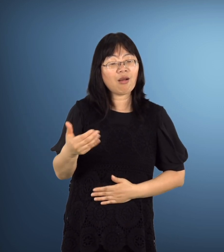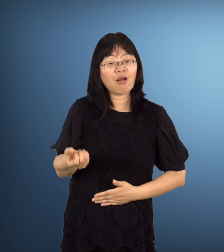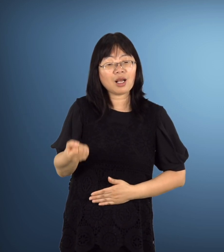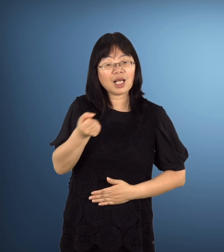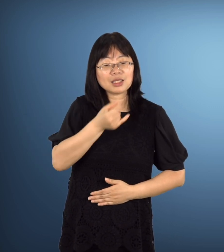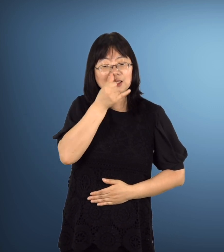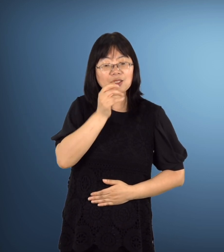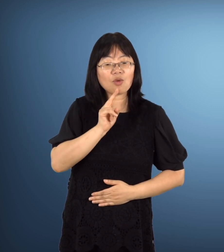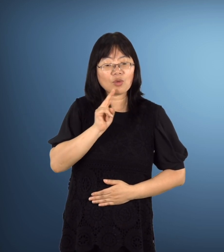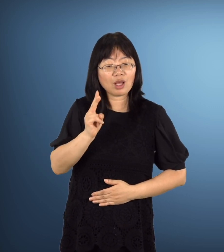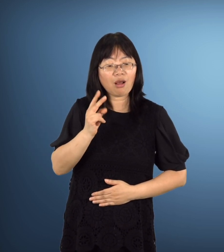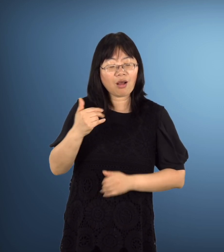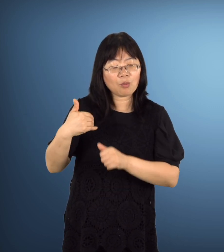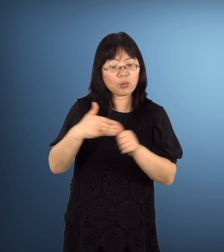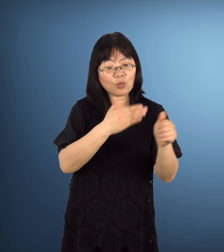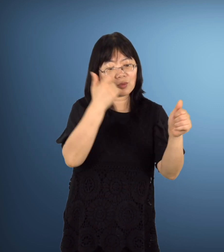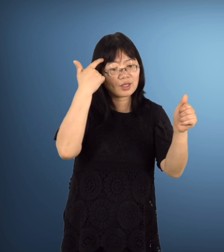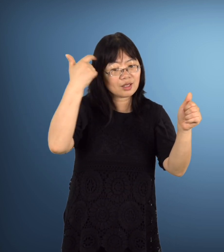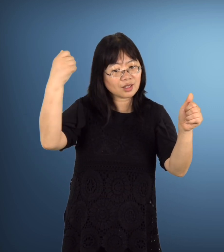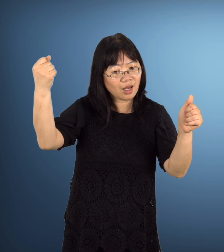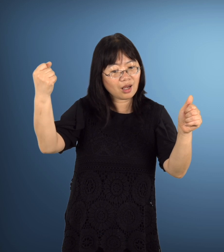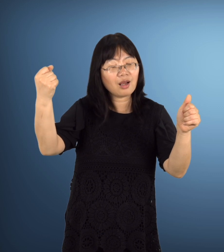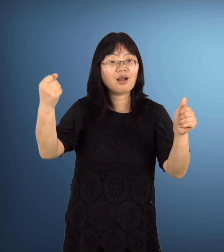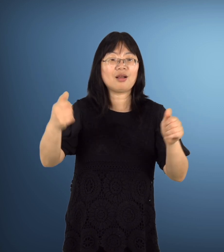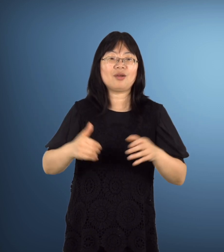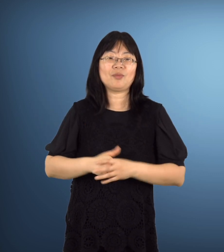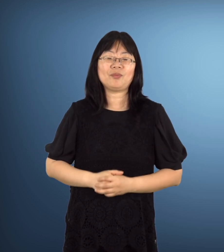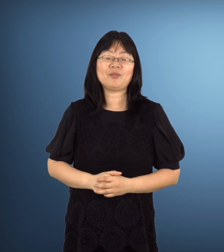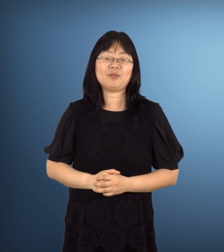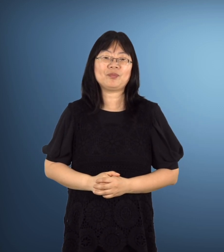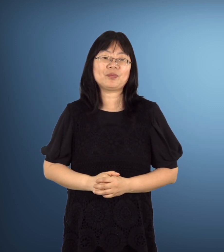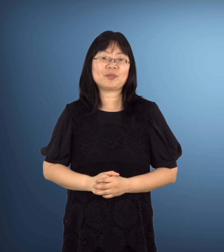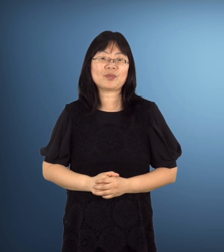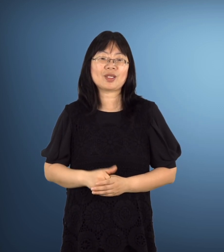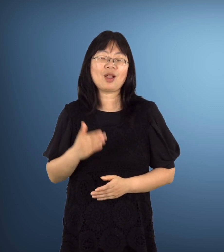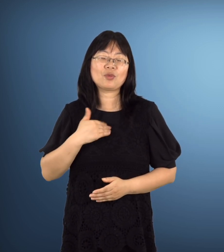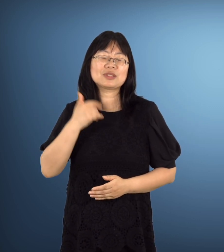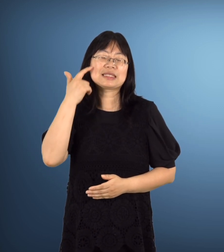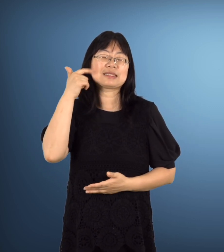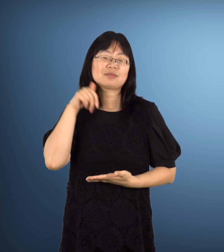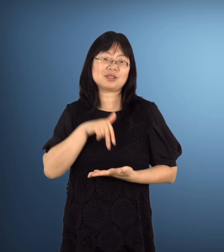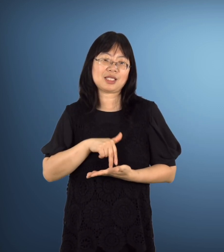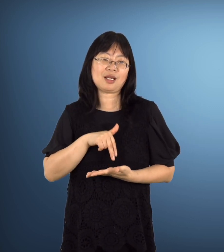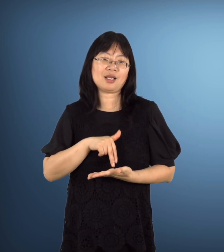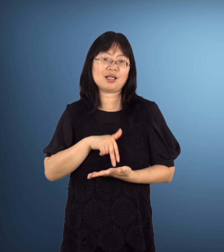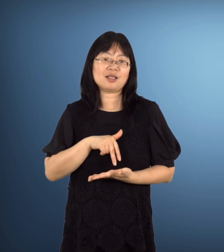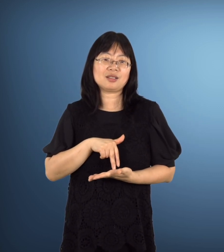가진 게 있어야 보내어진다고 생각을 해요. 그건 우리 생각이고